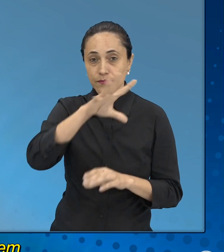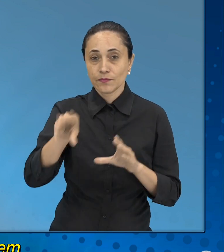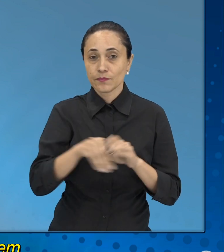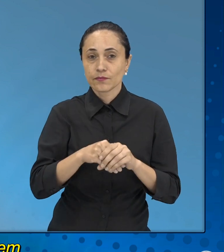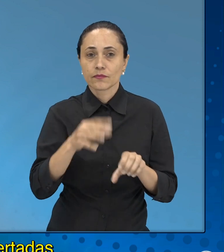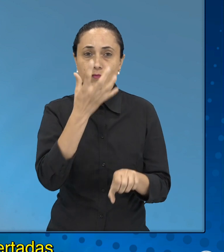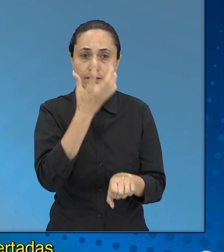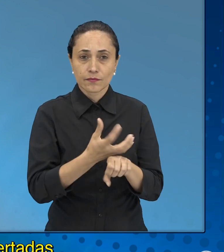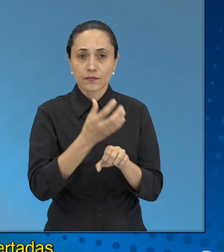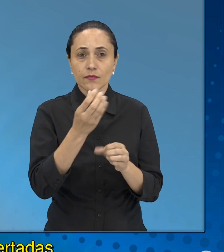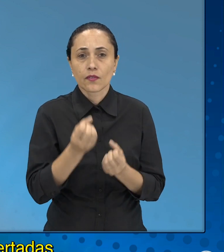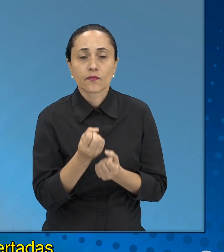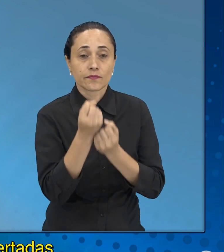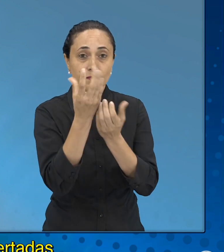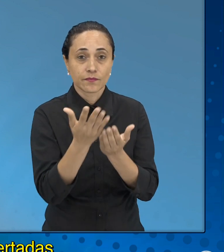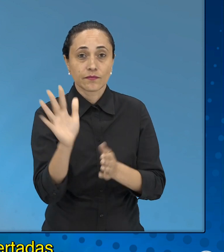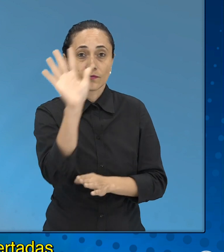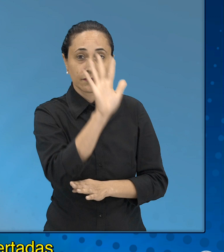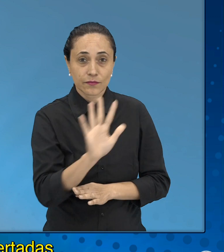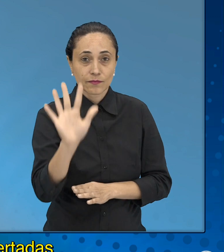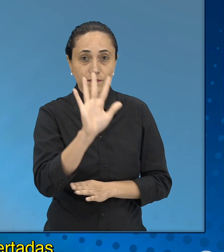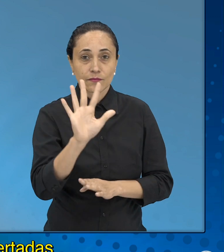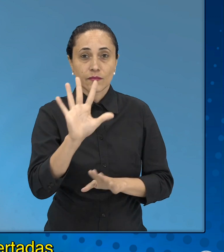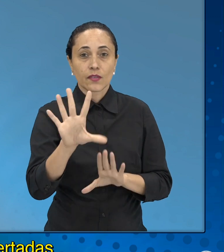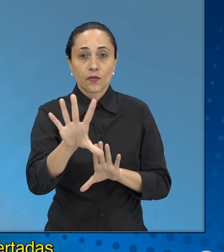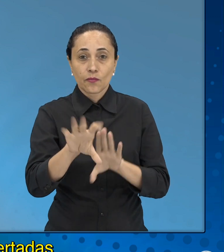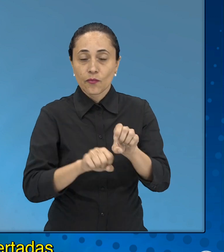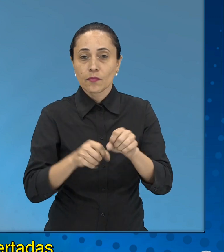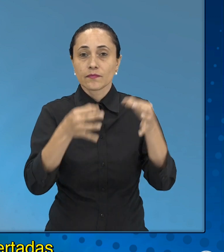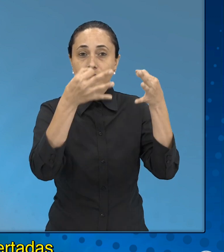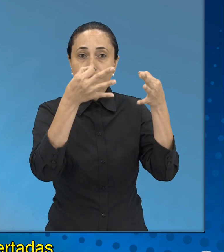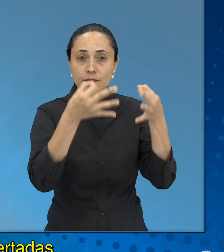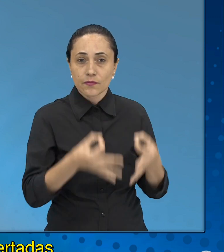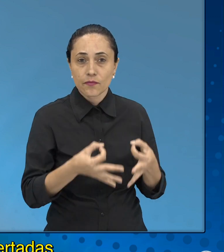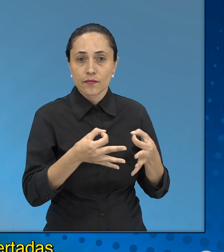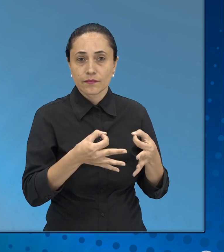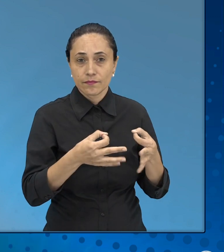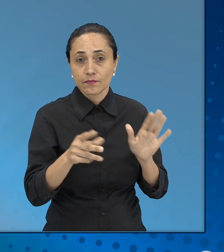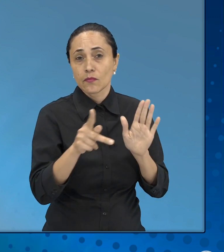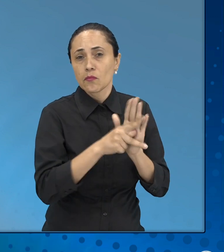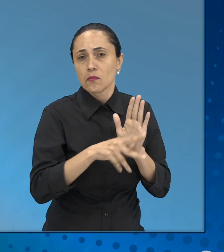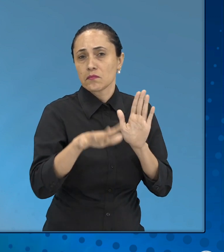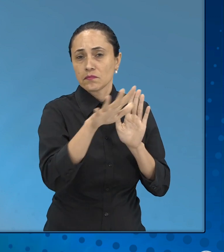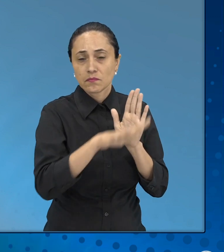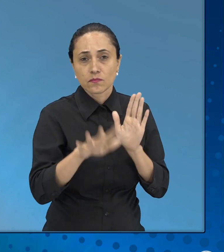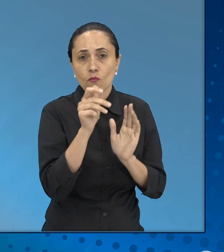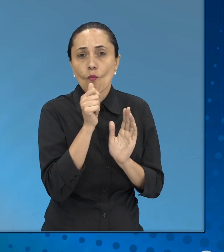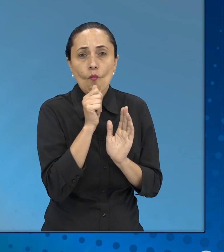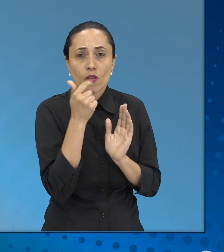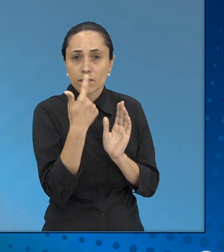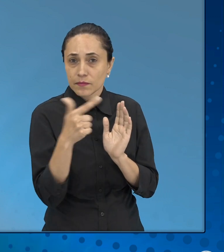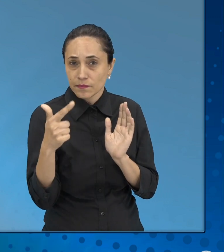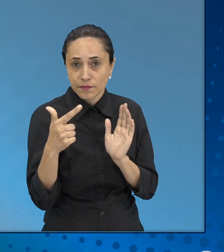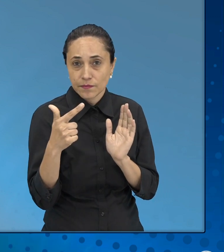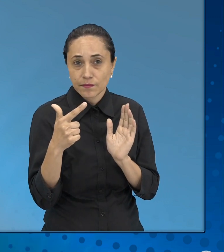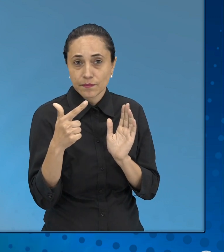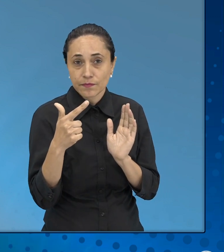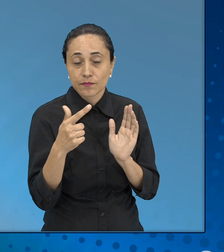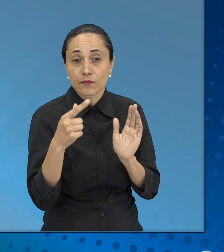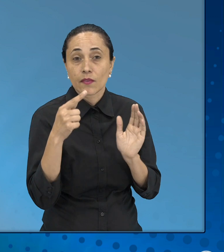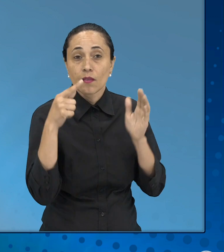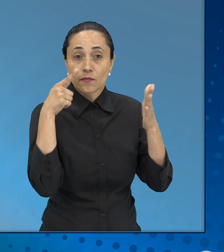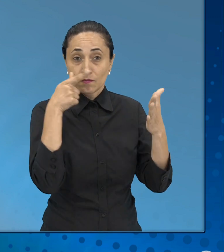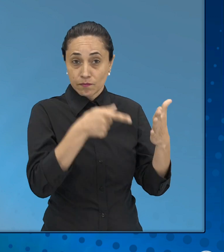de graduação, as disciplinas são ofertadas de forma generalizada e que não há uma formação profícua da